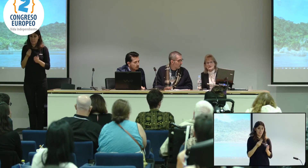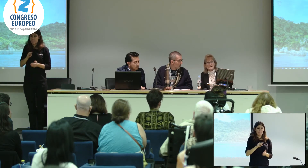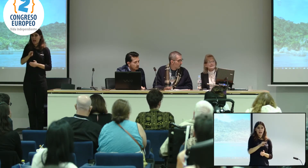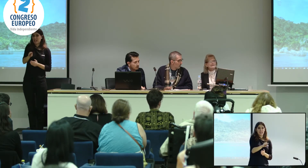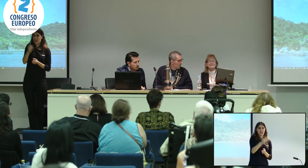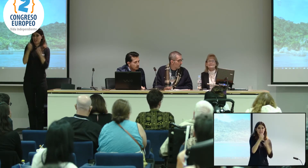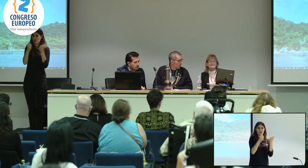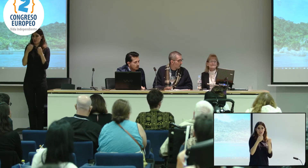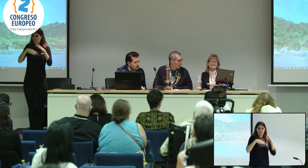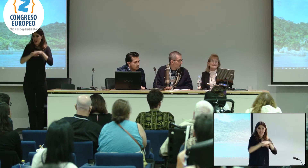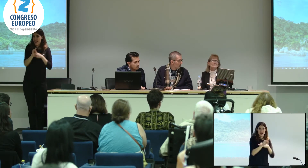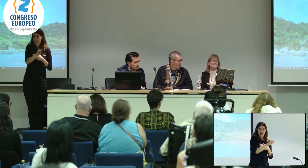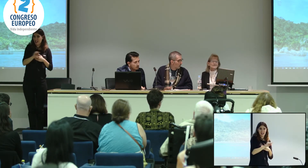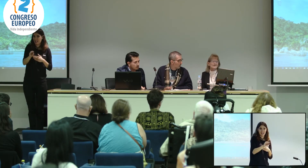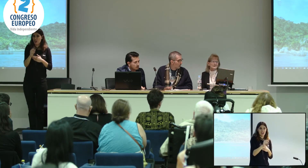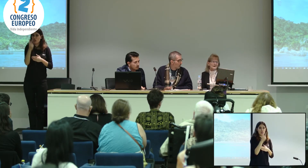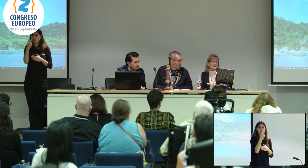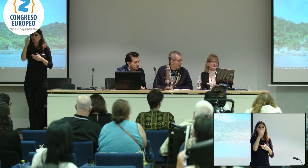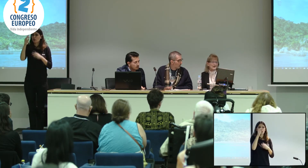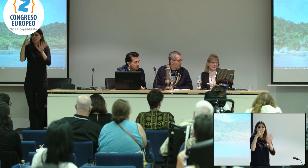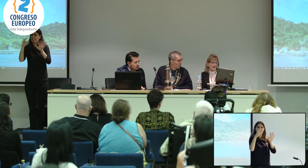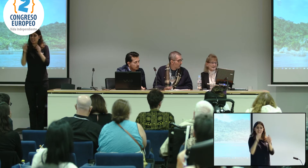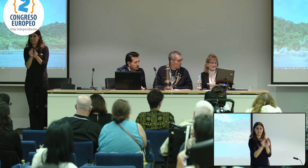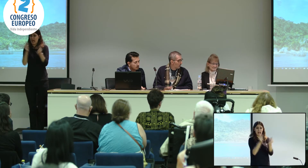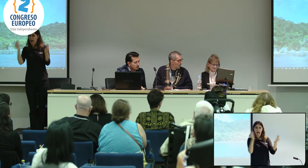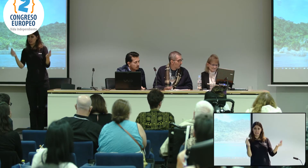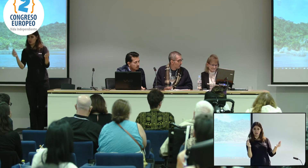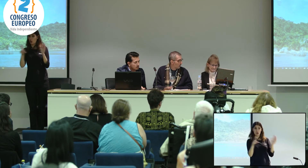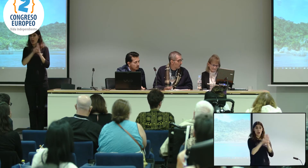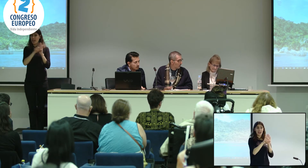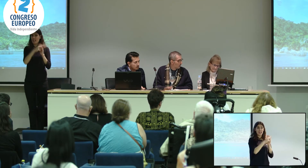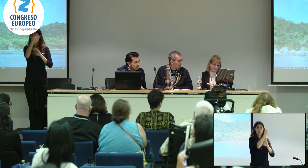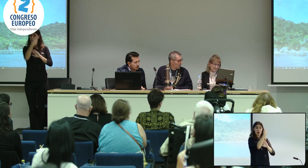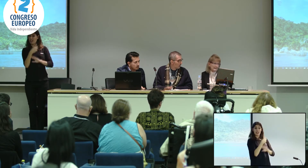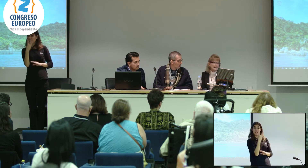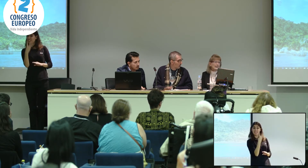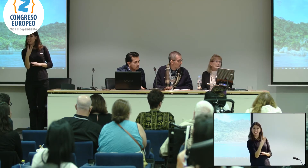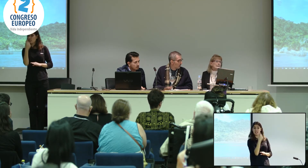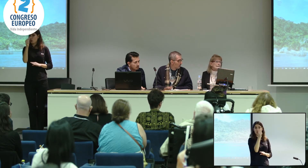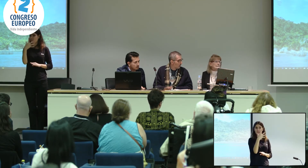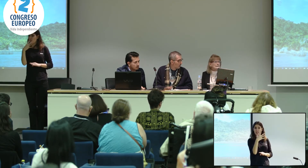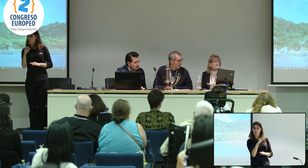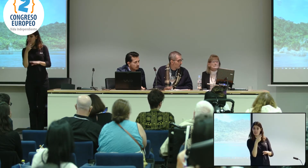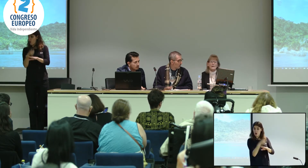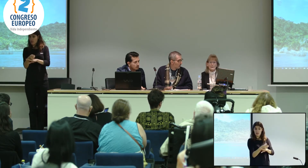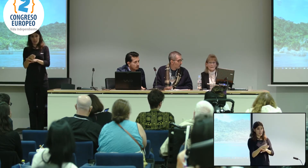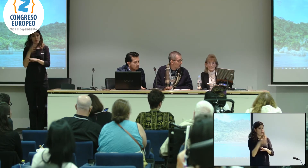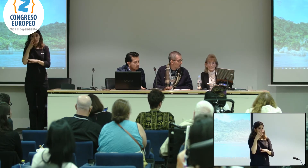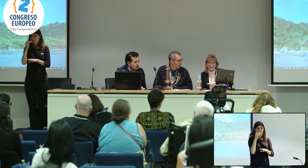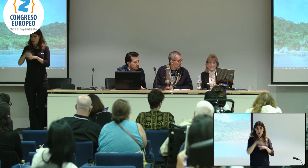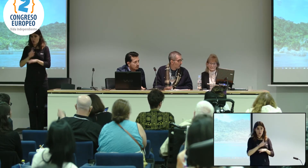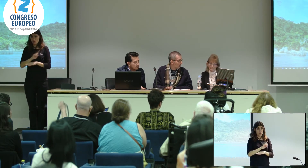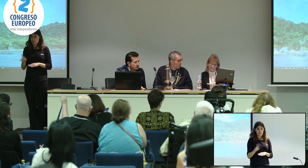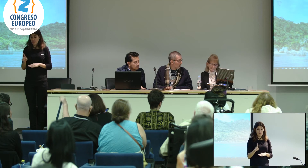tocado tiene apenas 2,70 metros de ancho, cuando la ley ordena 3,50 metros.